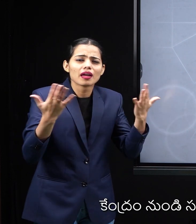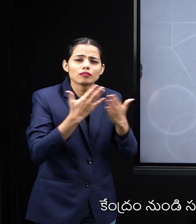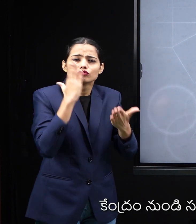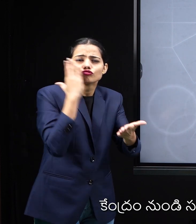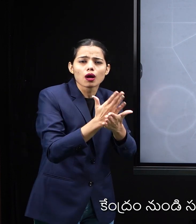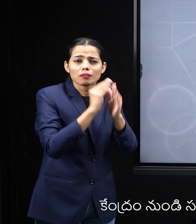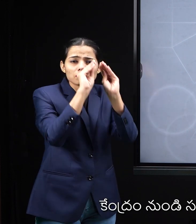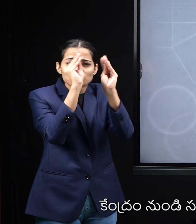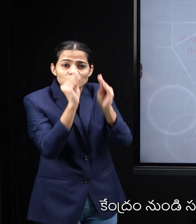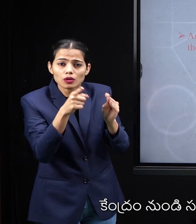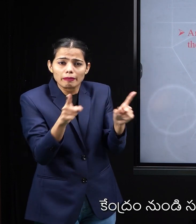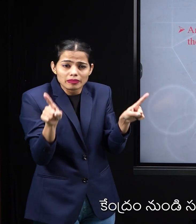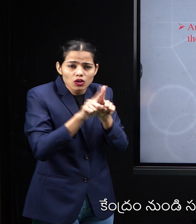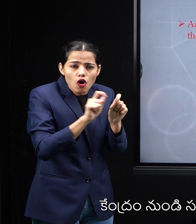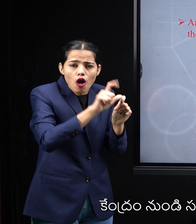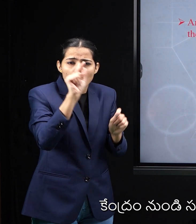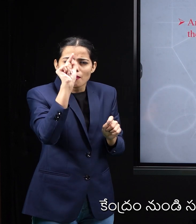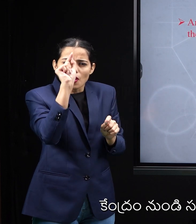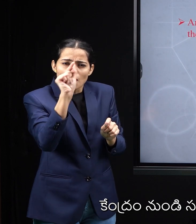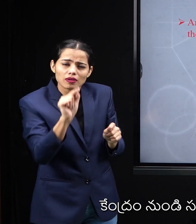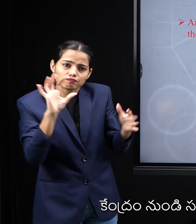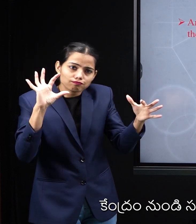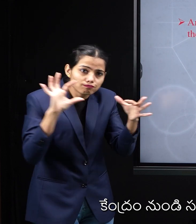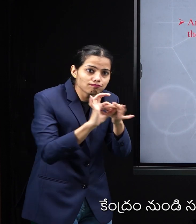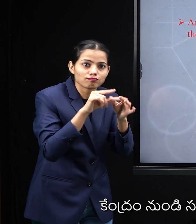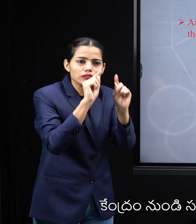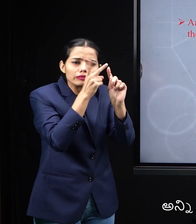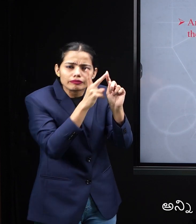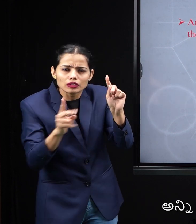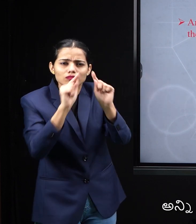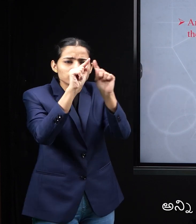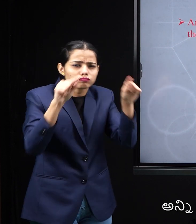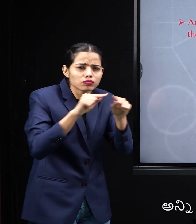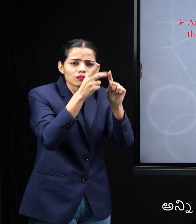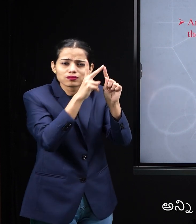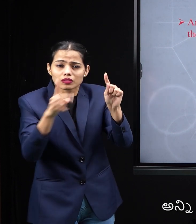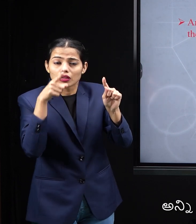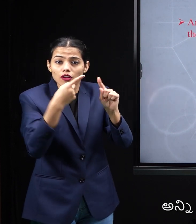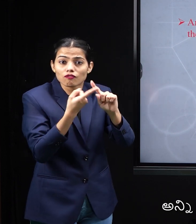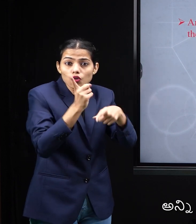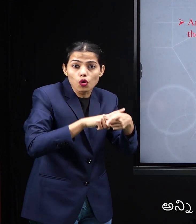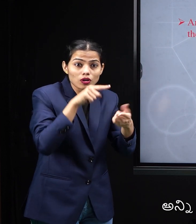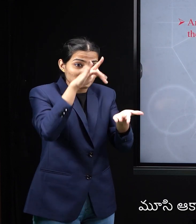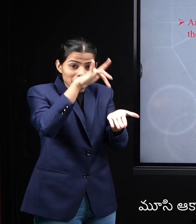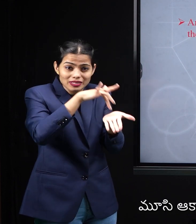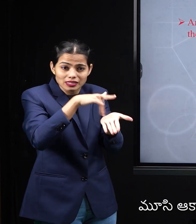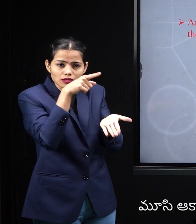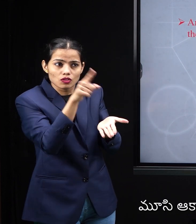నుండి సమాన దూరంలో అనుసంధానించబడిన అన్ని బిందువులతో కూడిన ఏదైనా మూసి